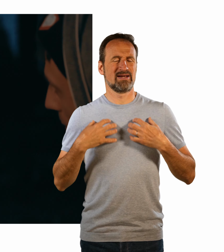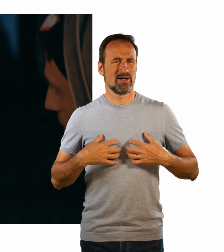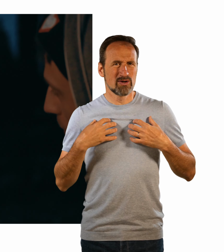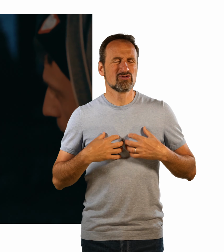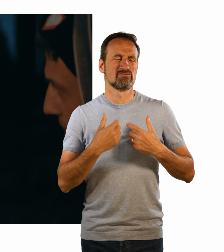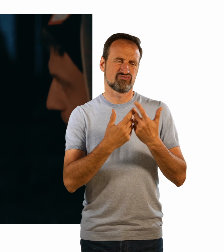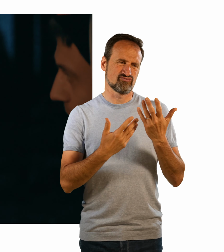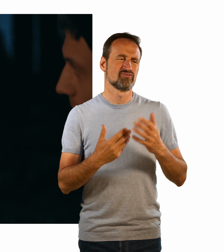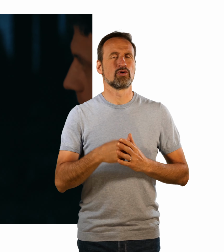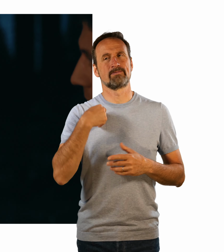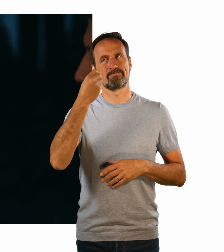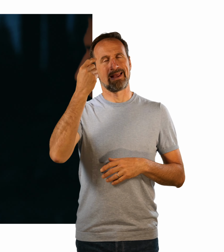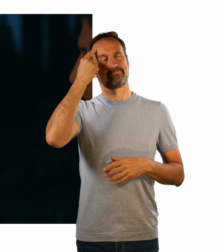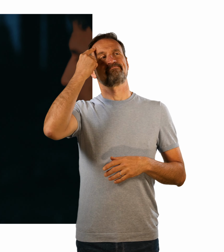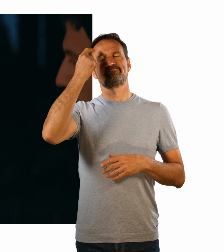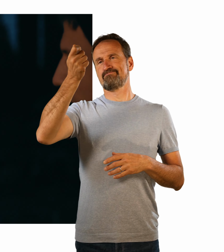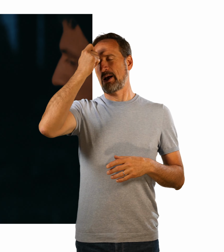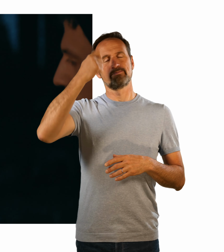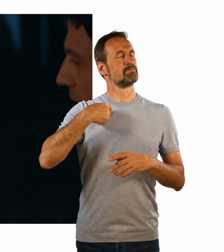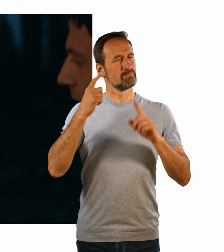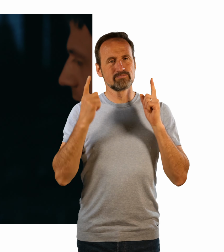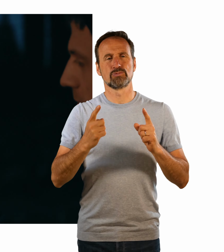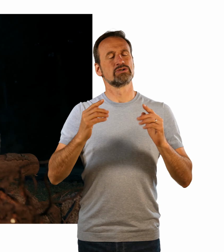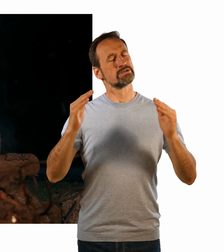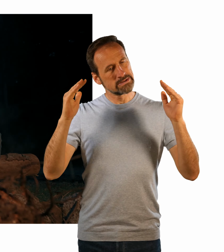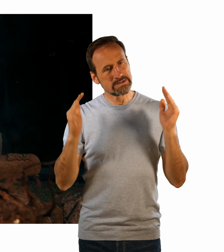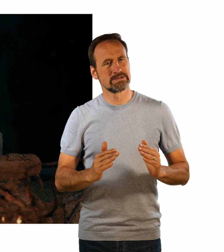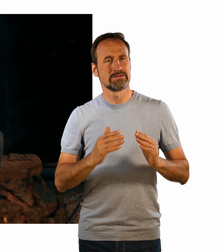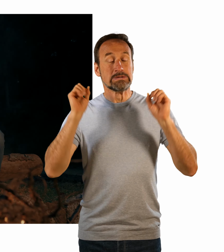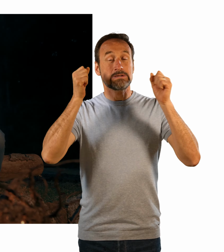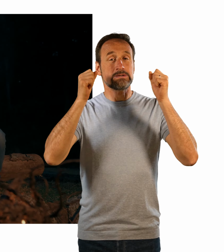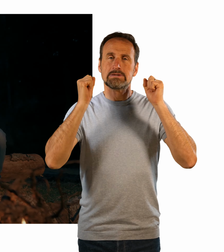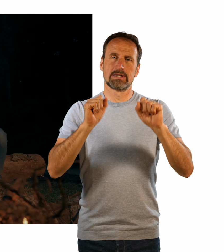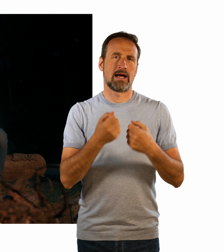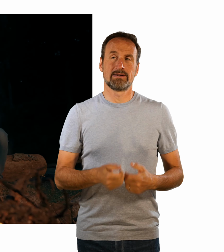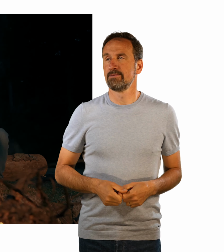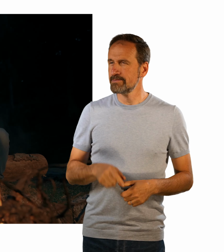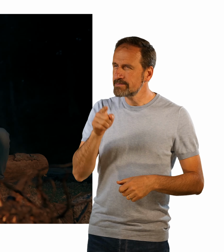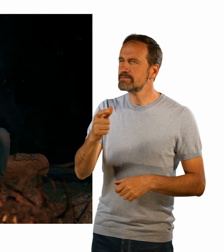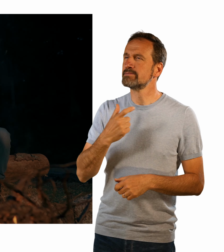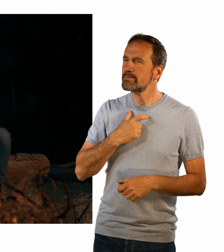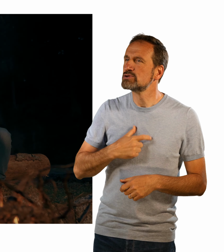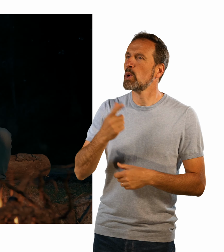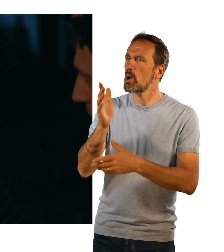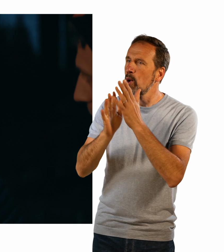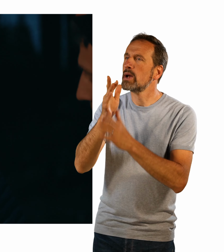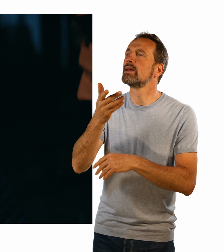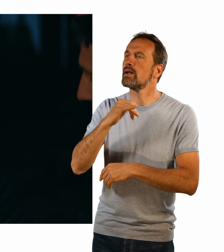persönliches Highlight, dass er dann auch von sich erzählt hat. es für dich so ein Moment war, wo du gemerkt hast, das Leben ist kurzweilig, war es knapp mit der Lungenembolie?